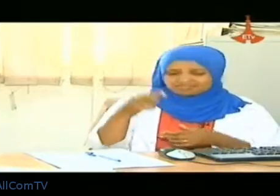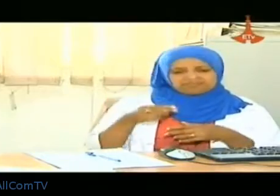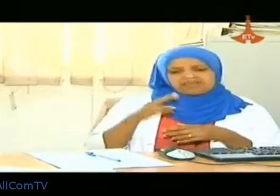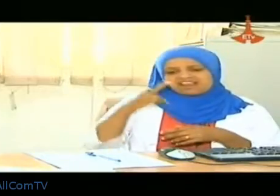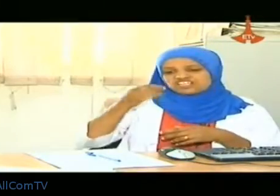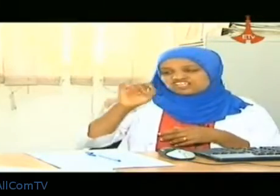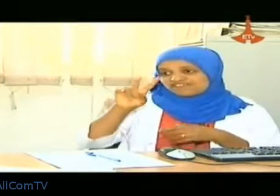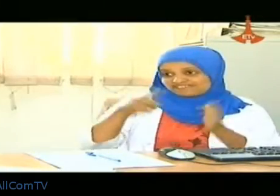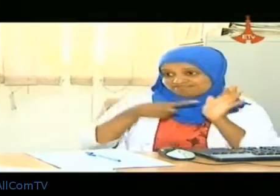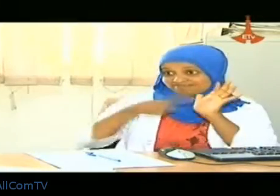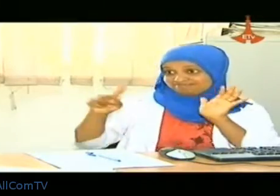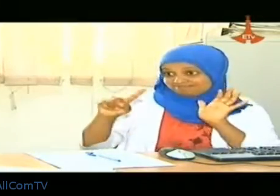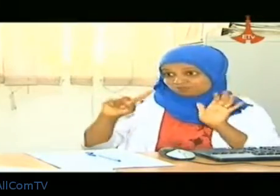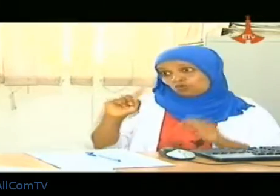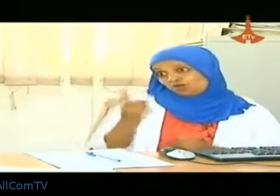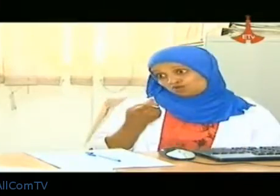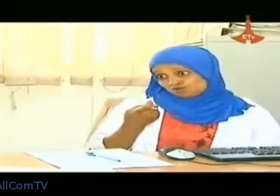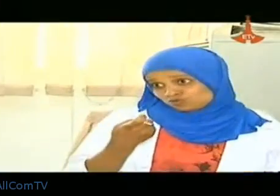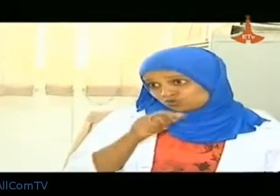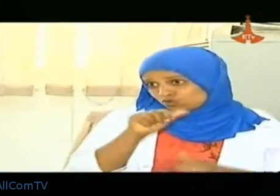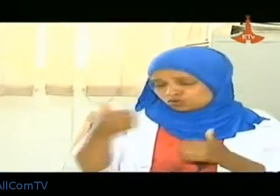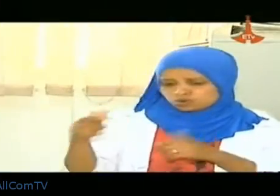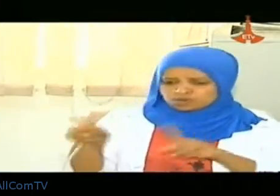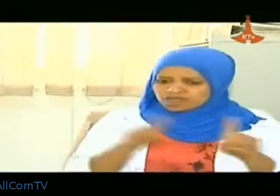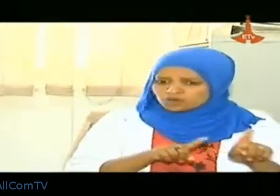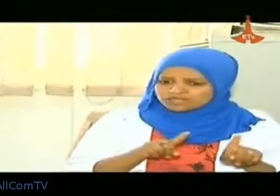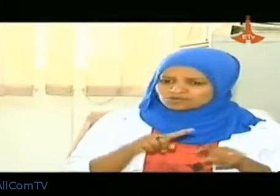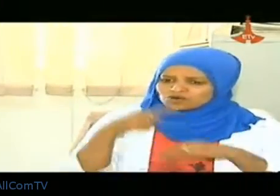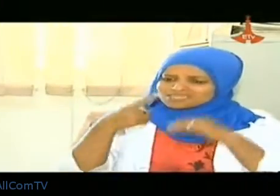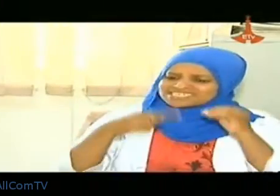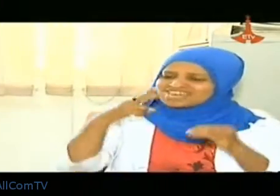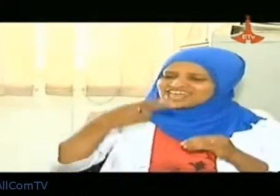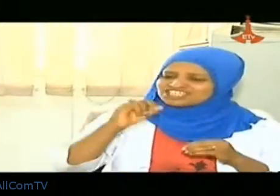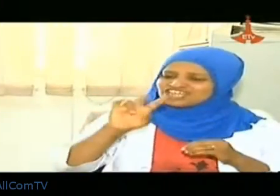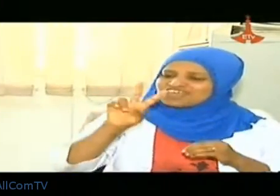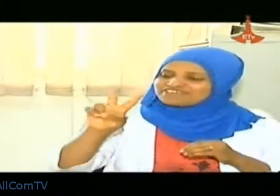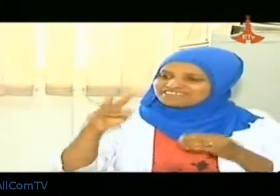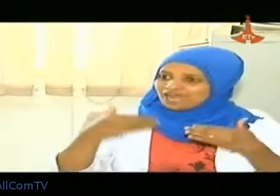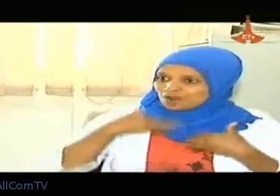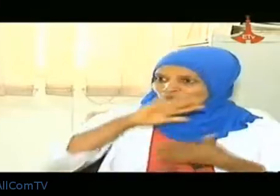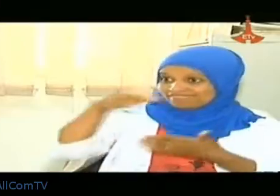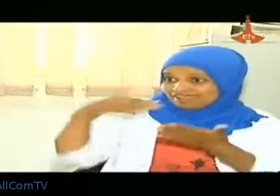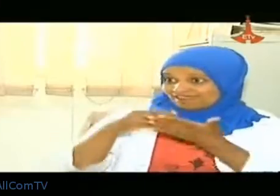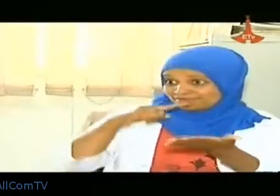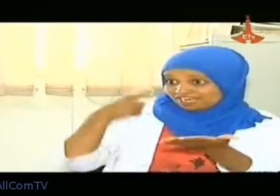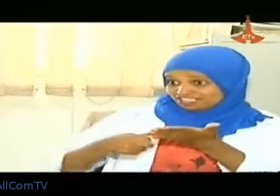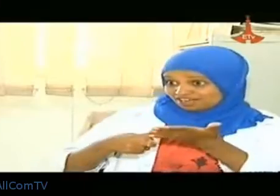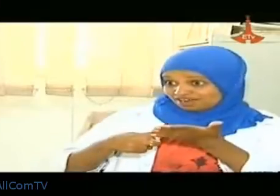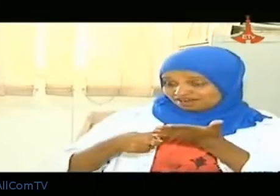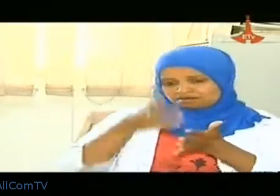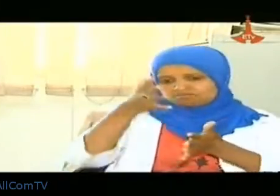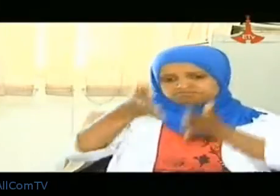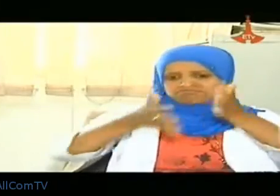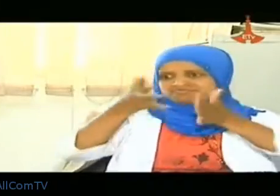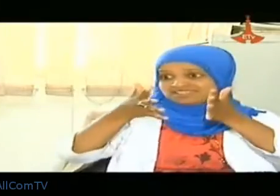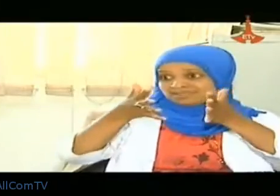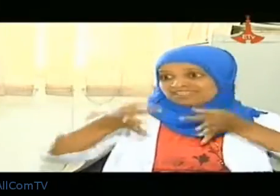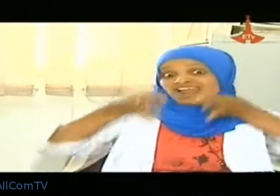ሌላው ስለ ቫይረሱ የሚሰጡ መረጃዎች በመልክት ቋንቋ ተደራሽ ያለመሆናቸው መስማት የተሳናቸው ወገኖች